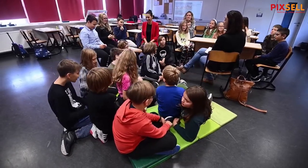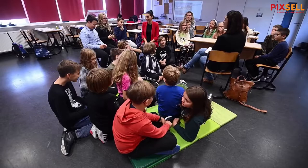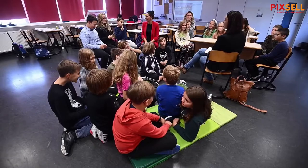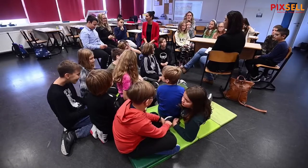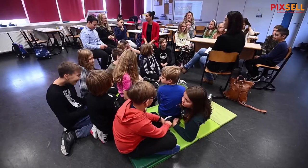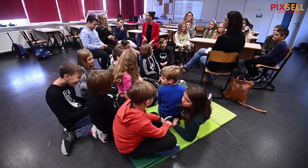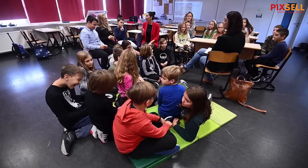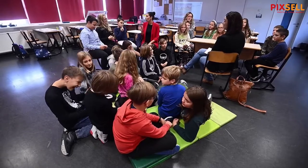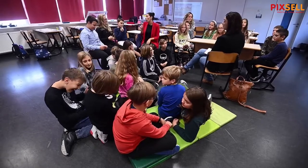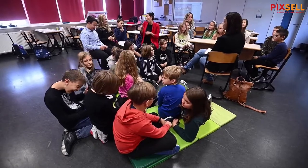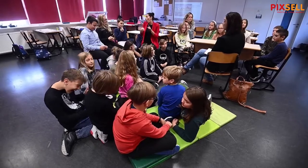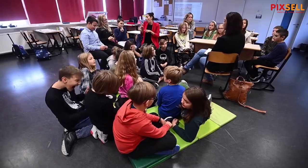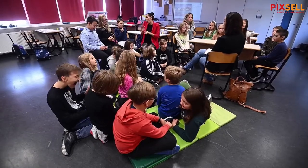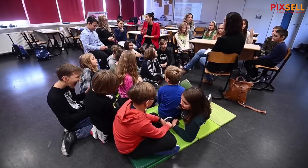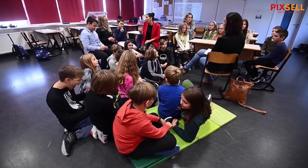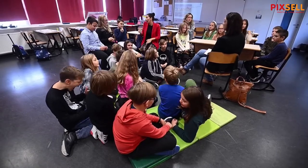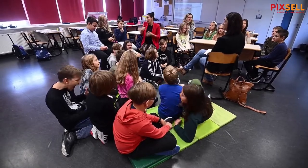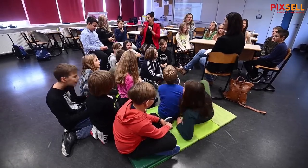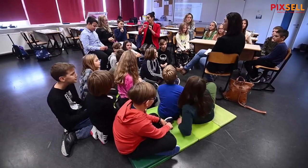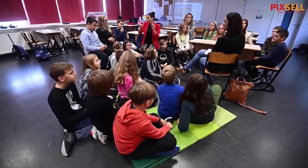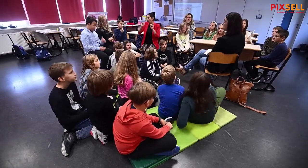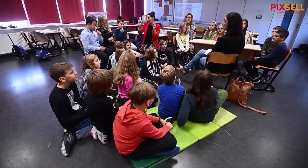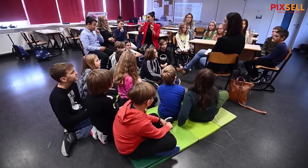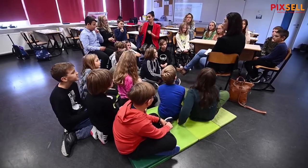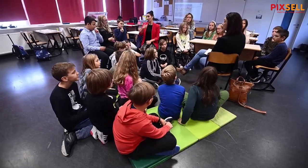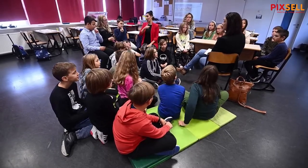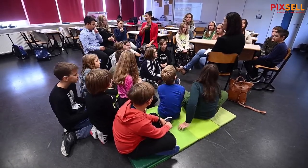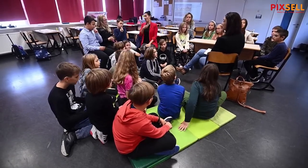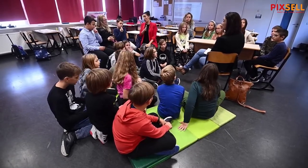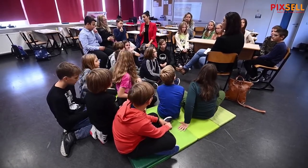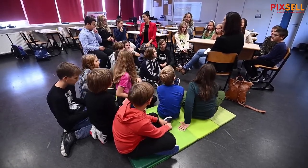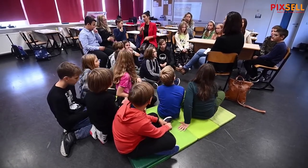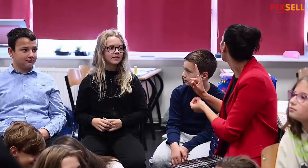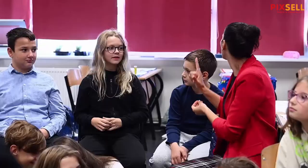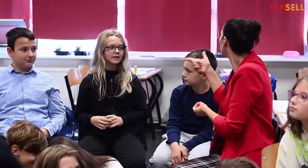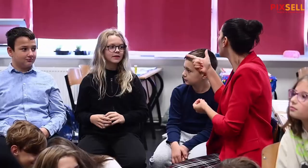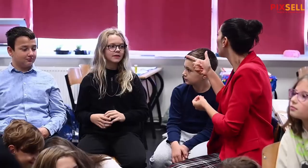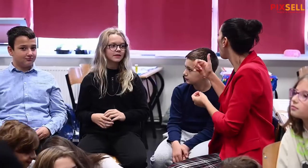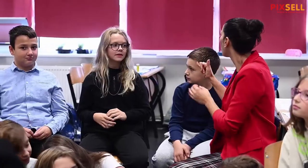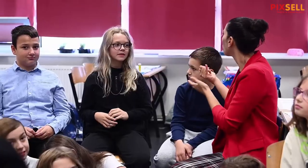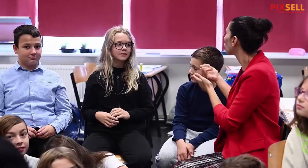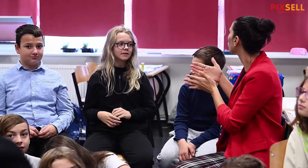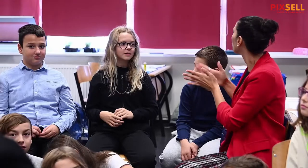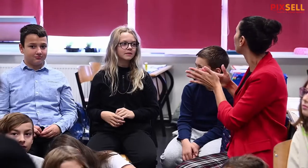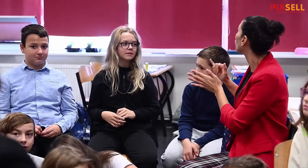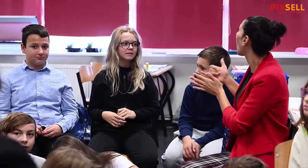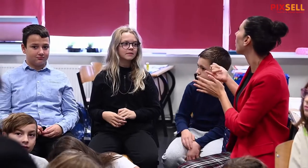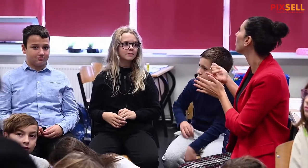Gdje je ne? Gdje je ne? Gdje je ne? Gdje je ne? Gdje je ne? Gdje je ne? Gdje je ne? Gdje je ne? Gdje je ne? Gdje je ne? Gdje je ne?